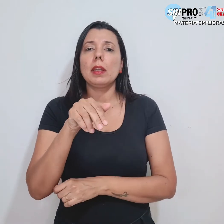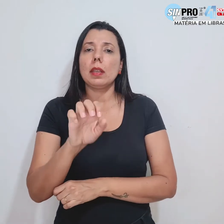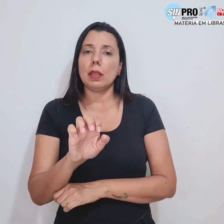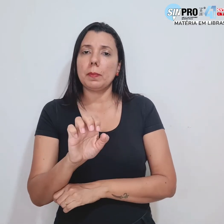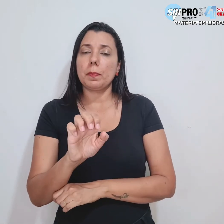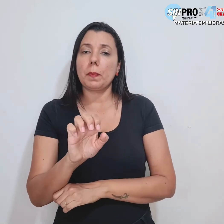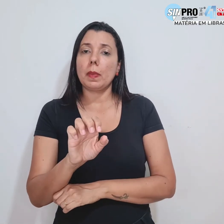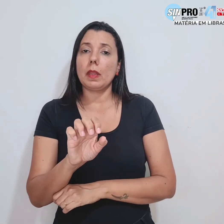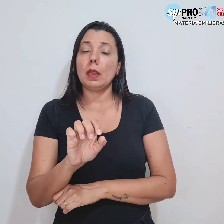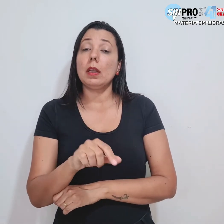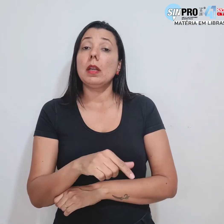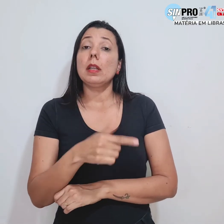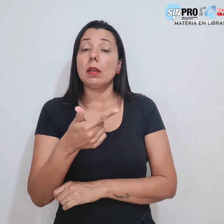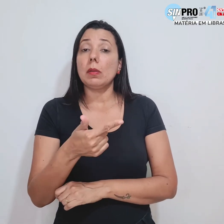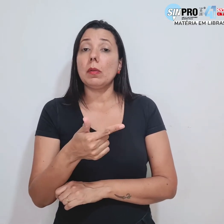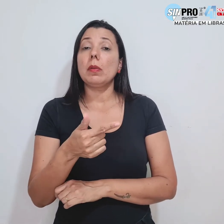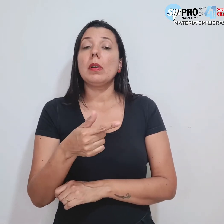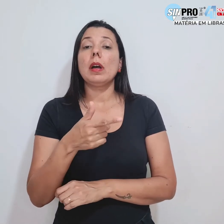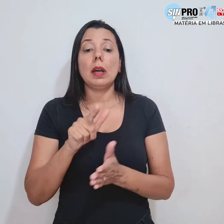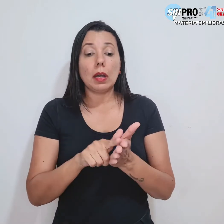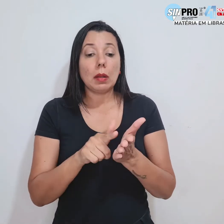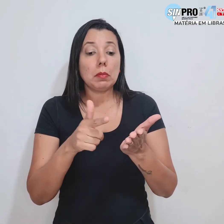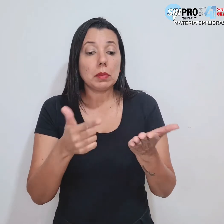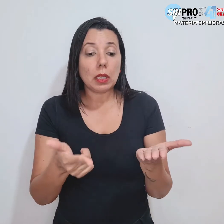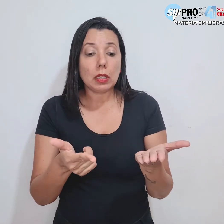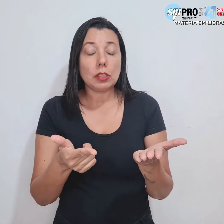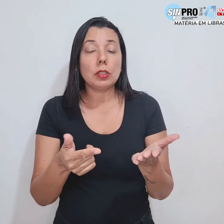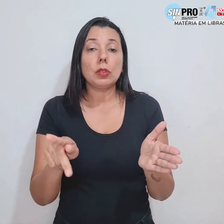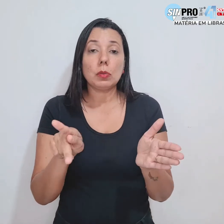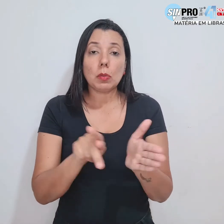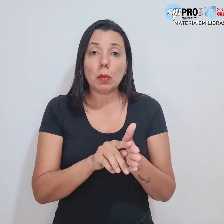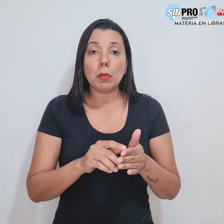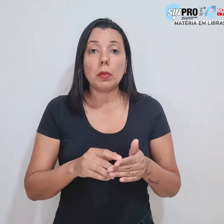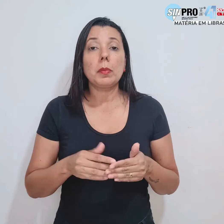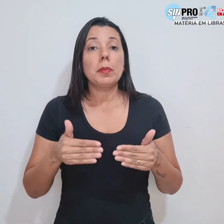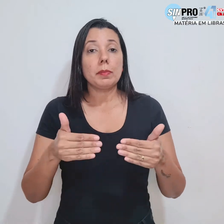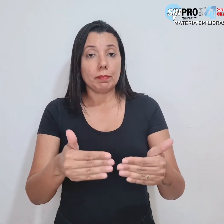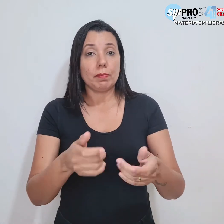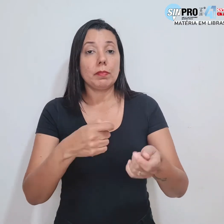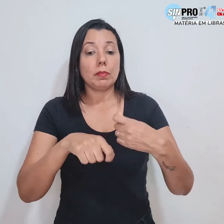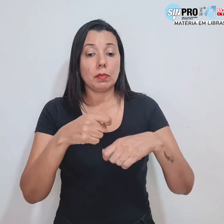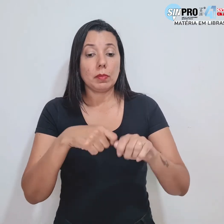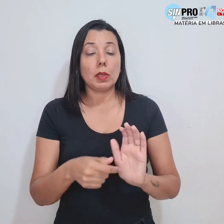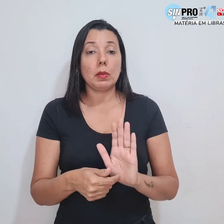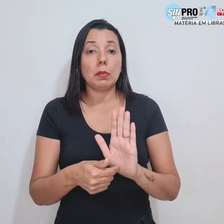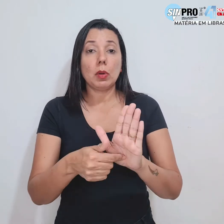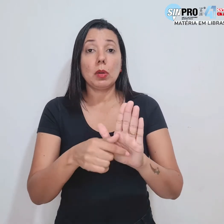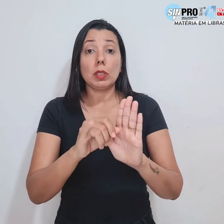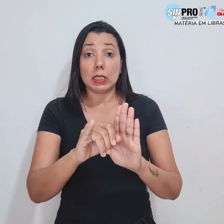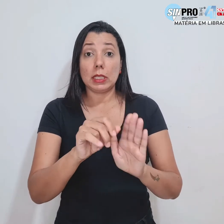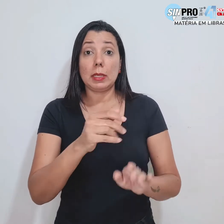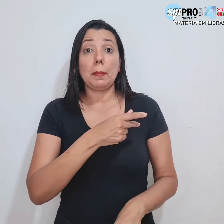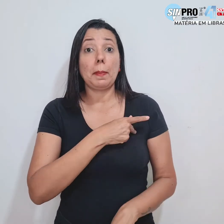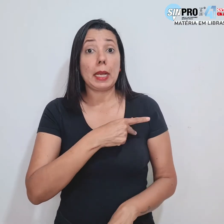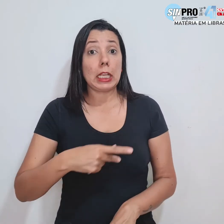PNE. Segundo reportagem do Estadão, cálculos do próprio Ministério da Economia mostram que, caso o presidente